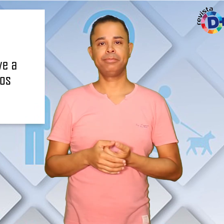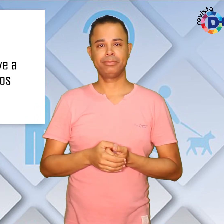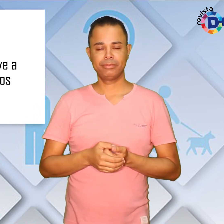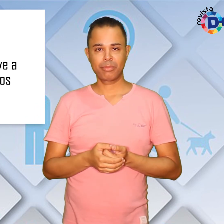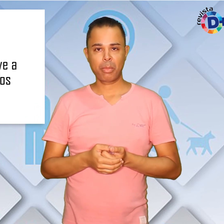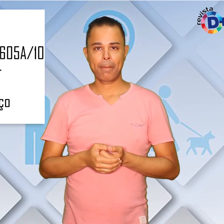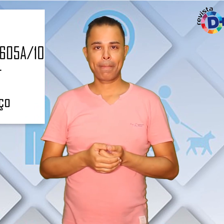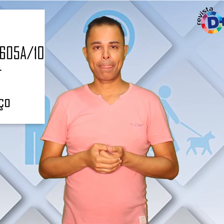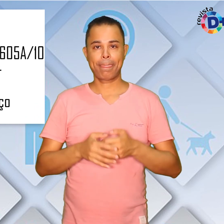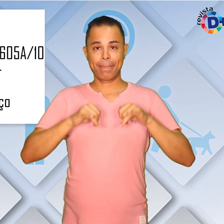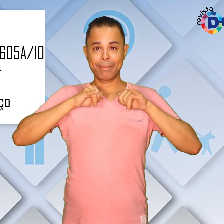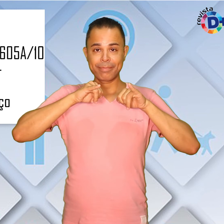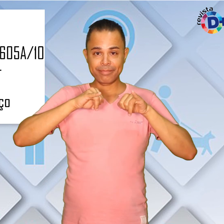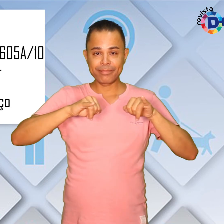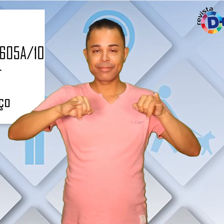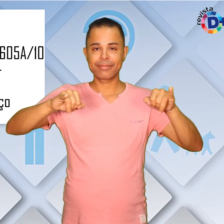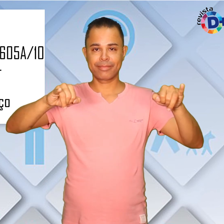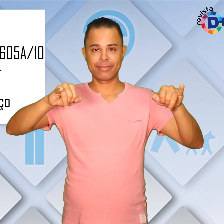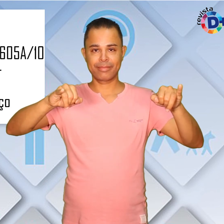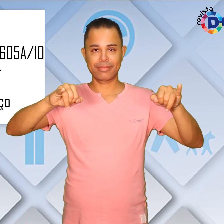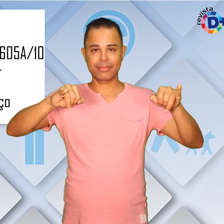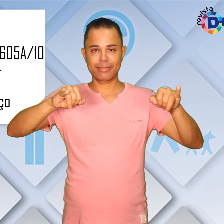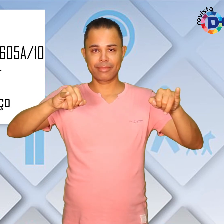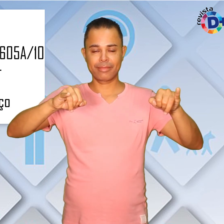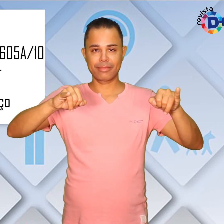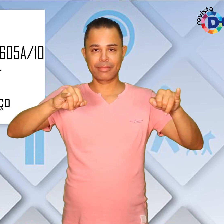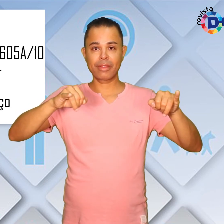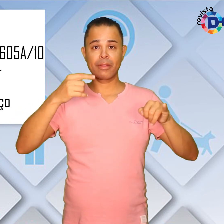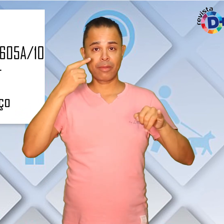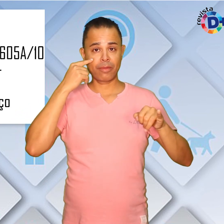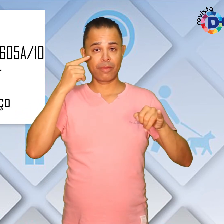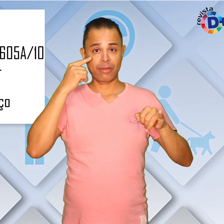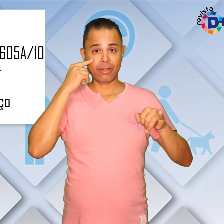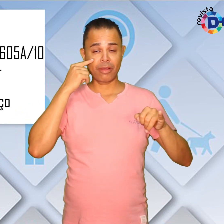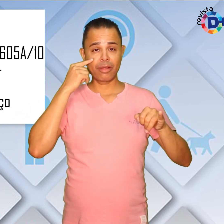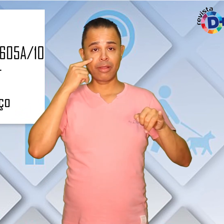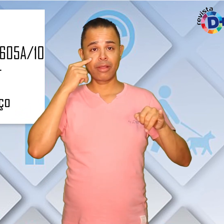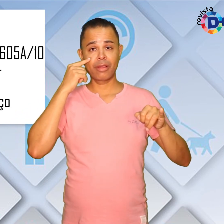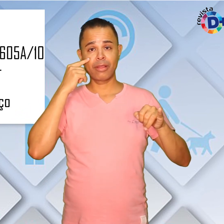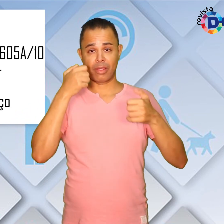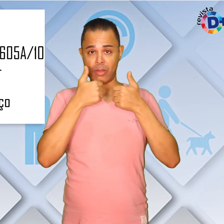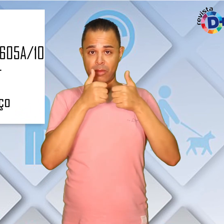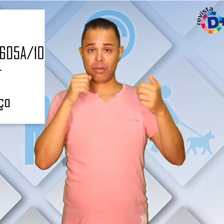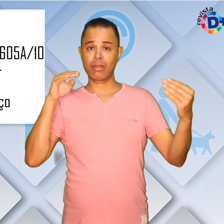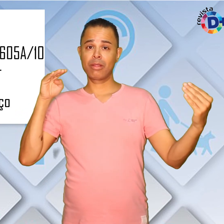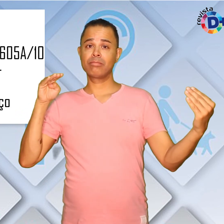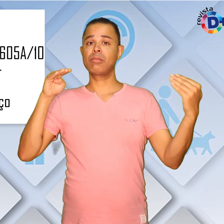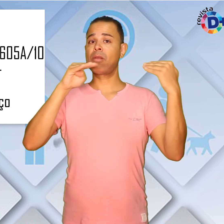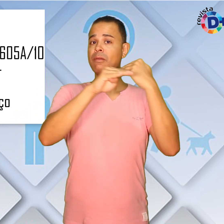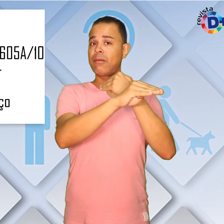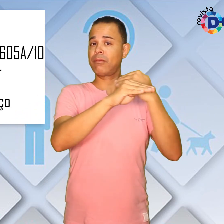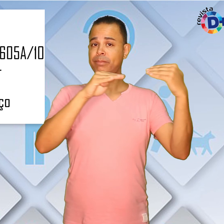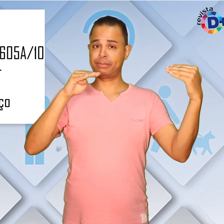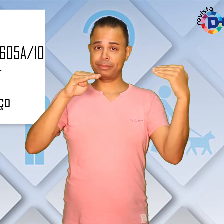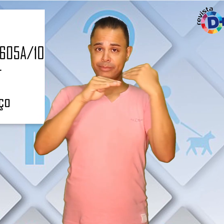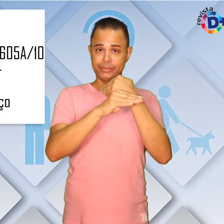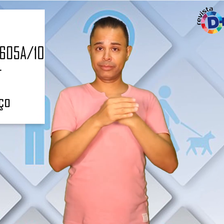o serviço confira o itinerário da linha 605 a